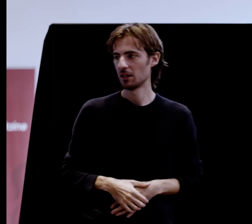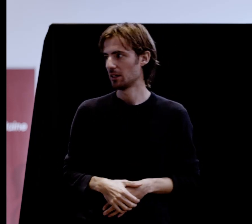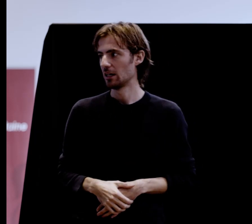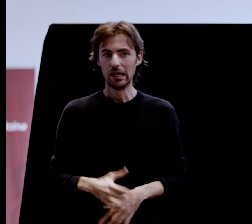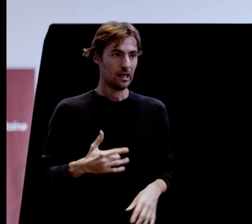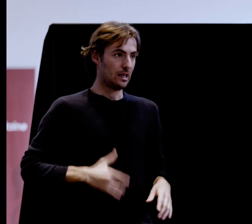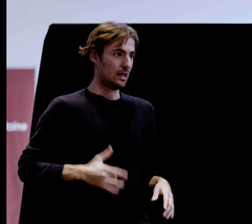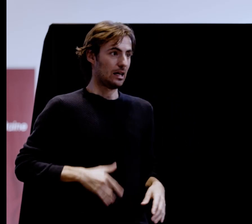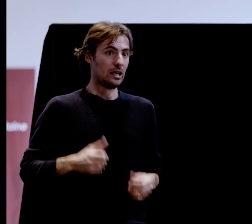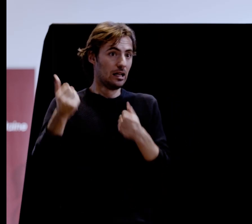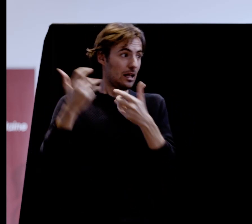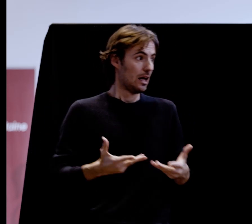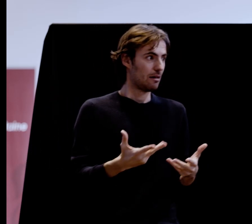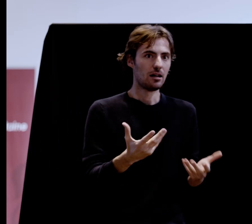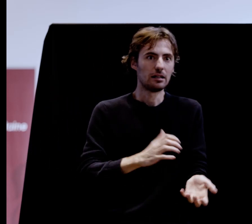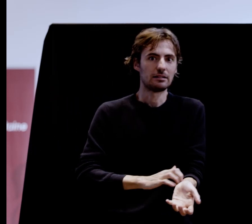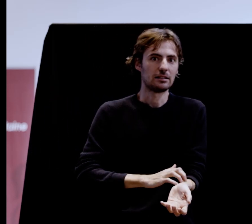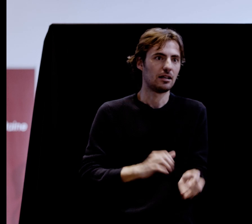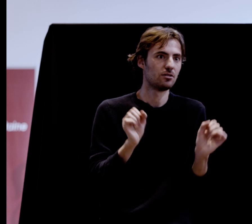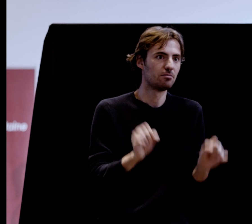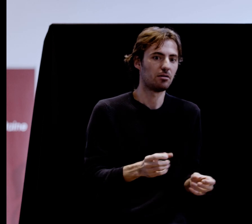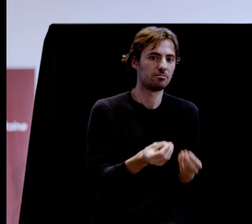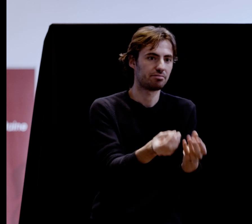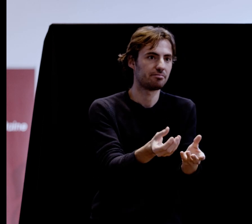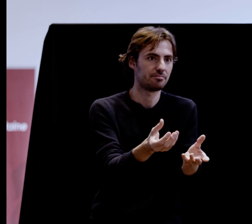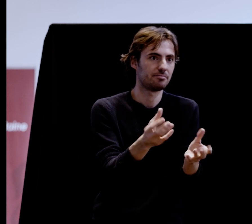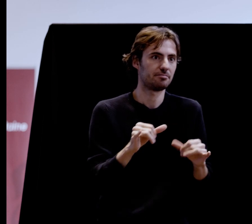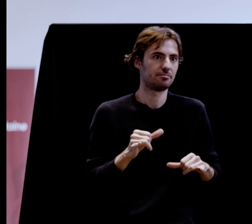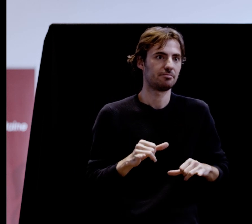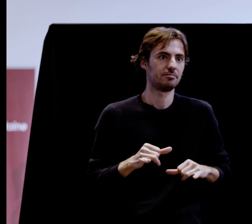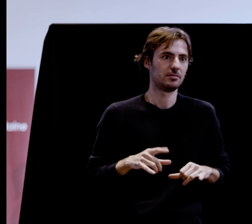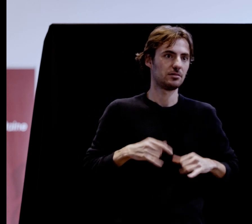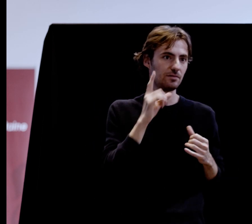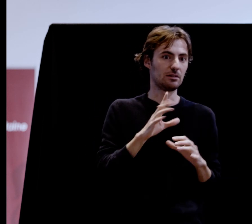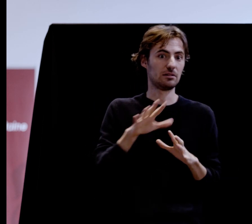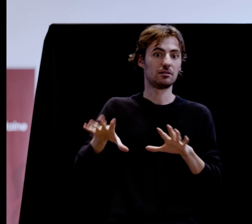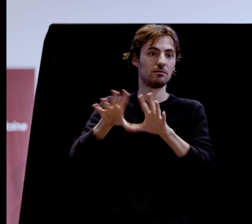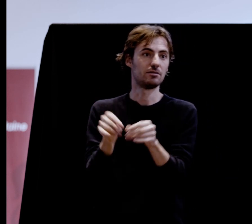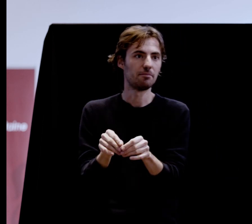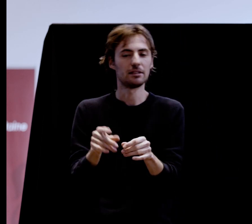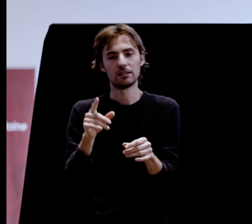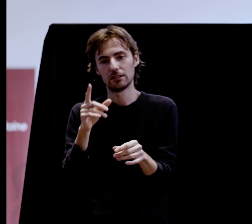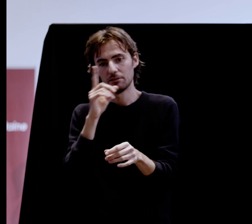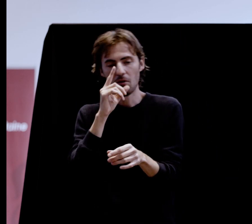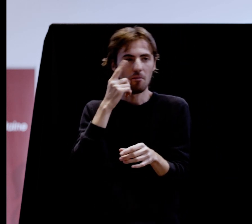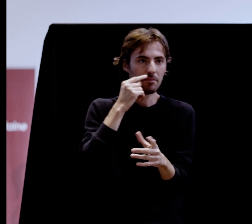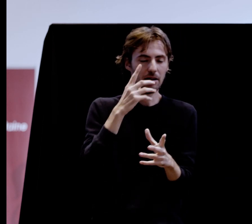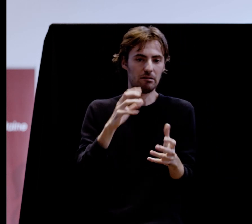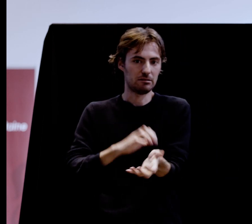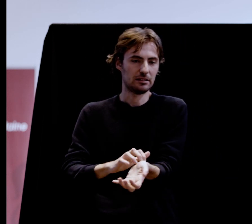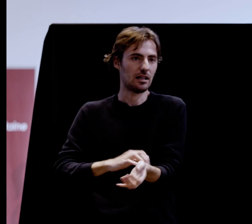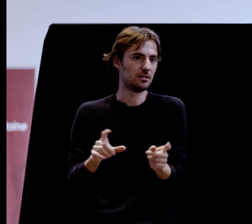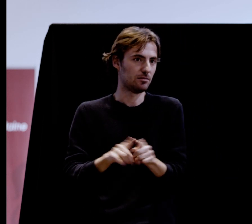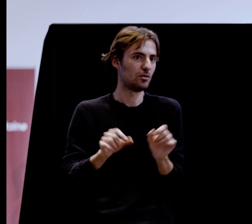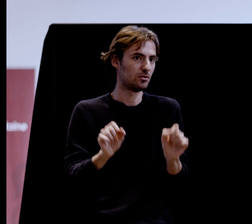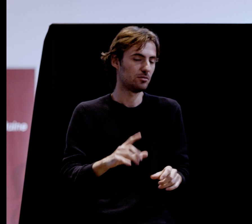petit peu stressant. Ça peut être un petit peu stressant pour la jeune fille et ça peut être un petit peu stressant pour l'entourage, pour les mamans, les papas,